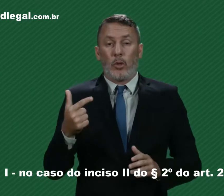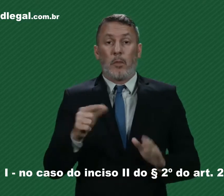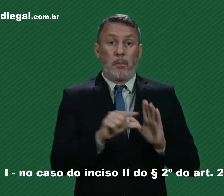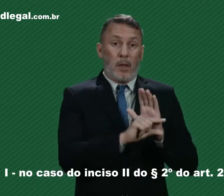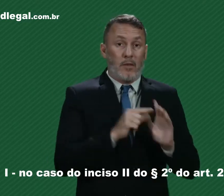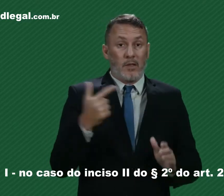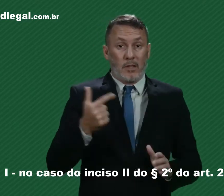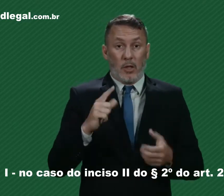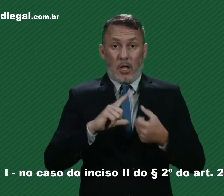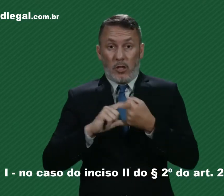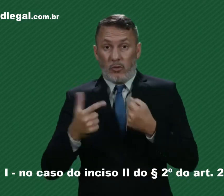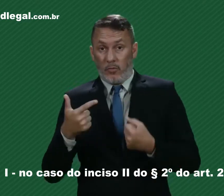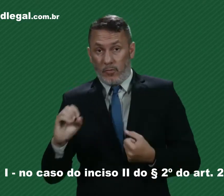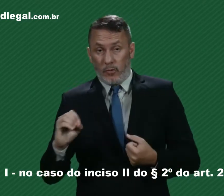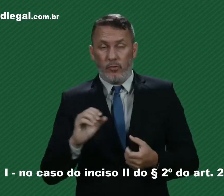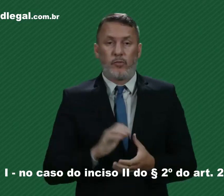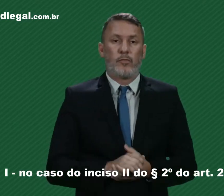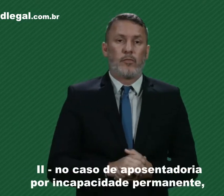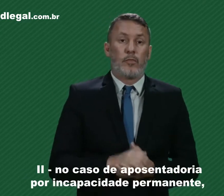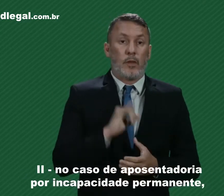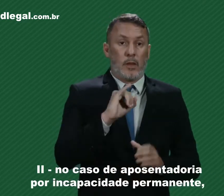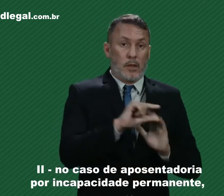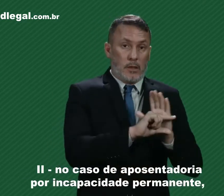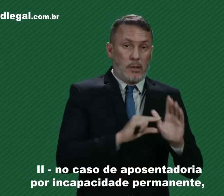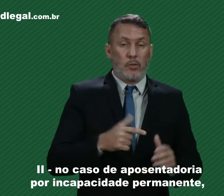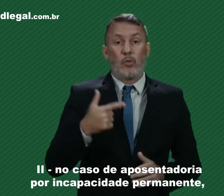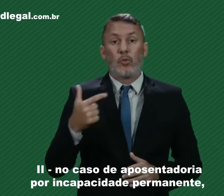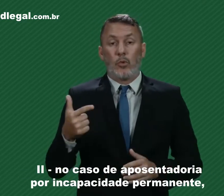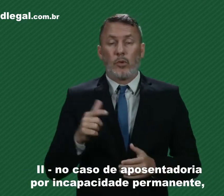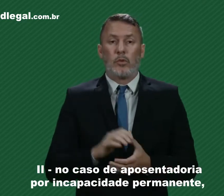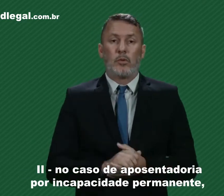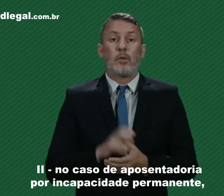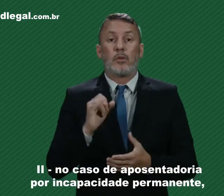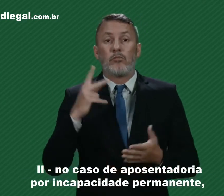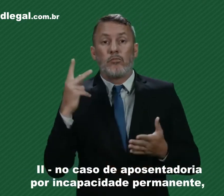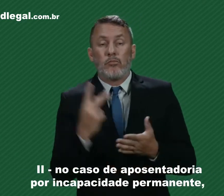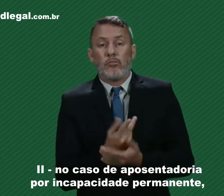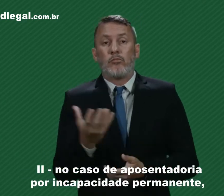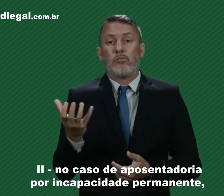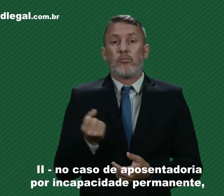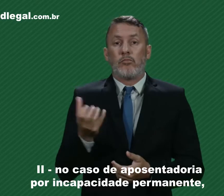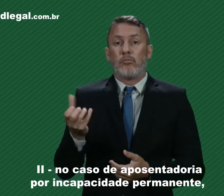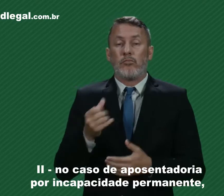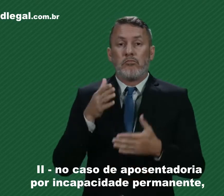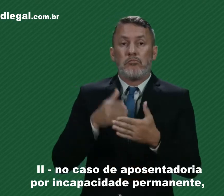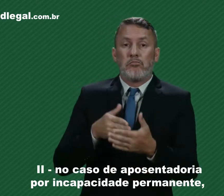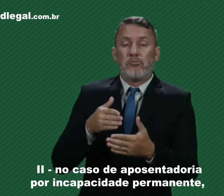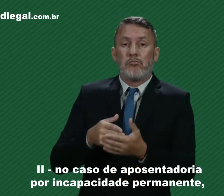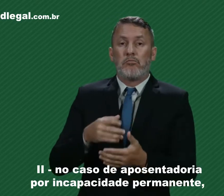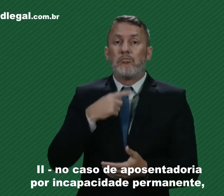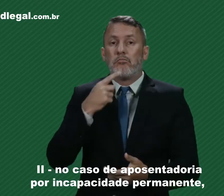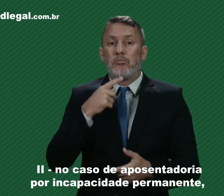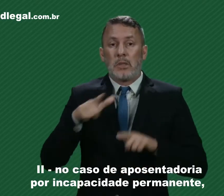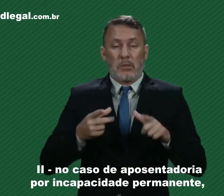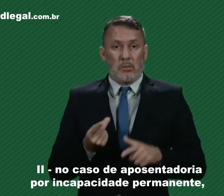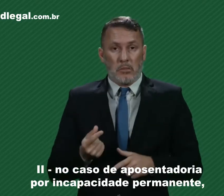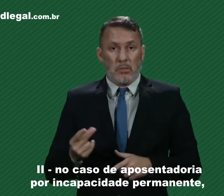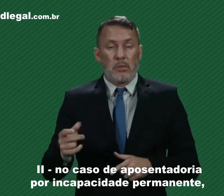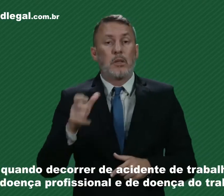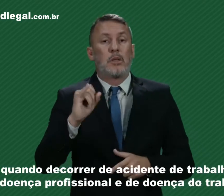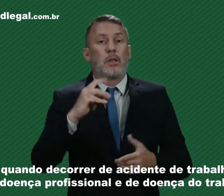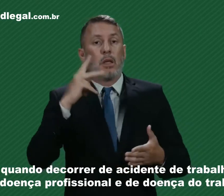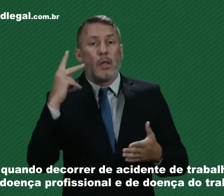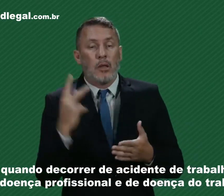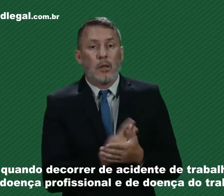do parágrafo 2º do artigo 20. Inciso 2. No caso de aposentadoria por incapacidade